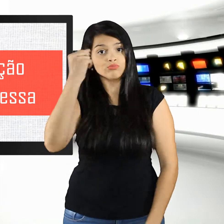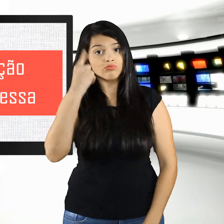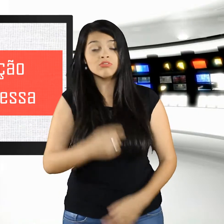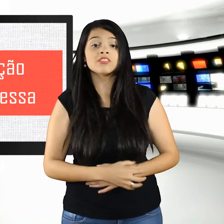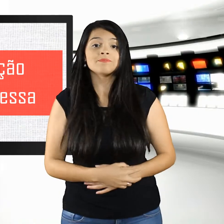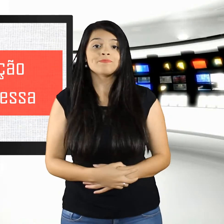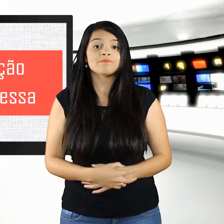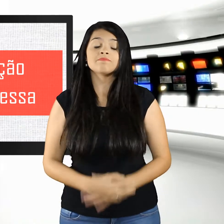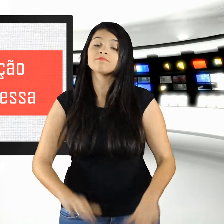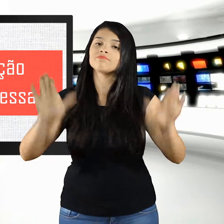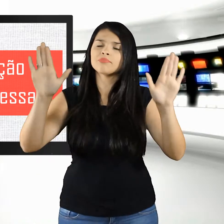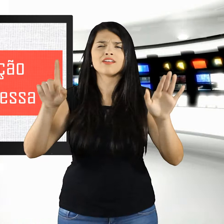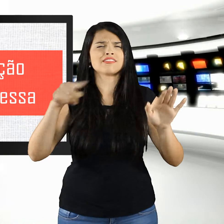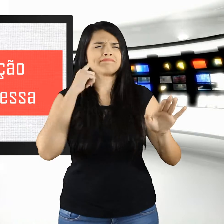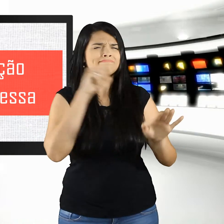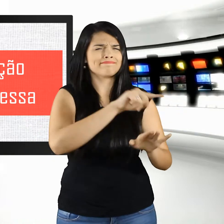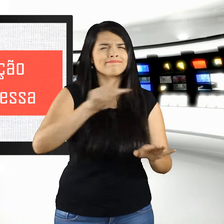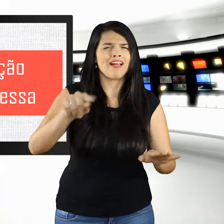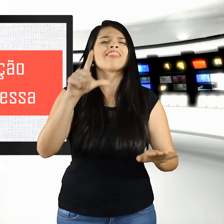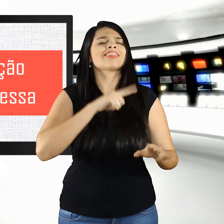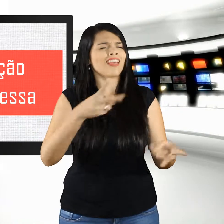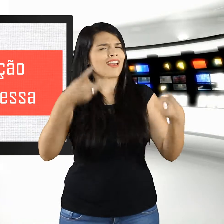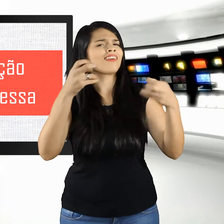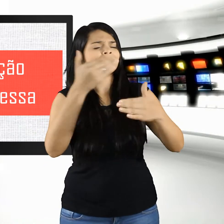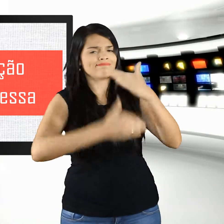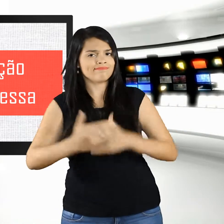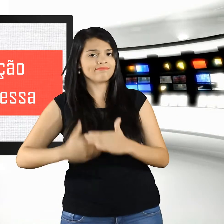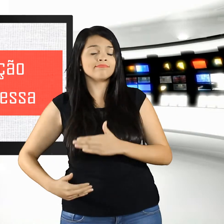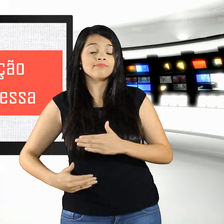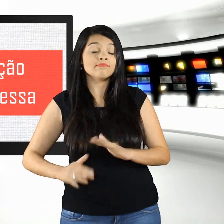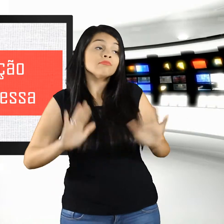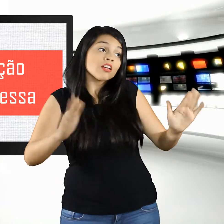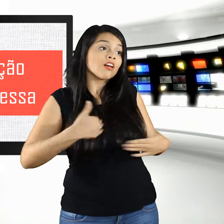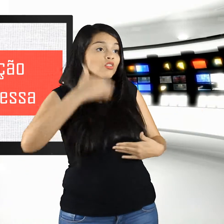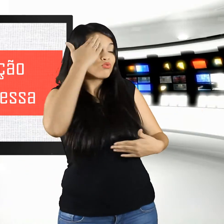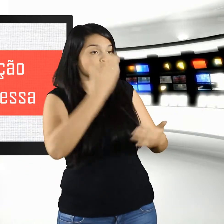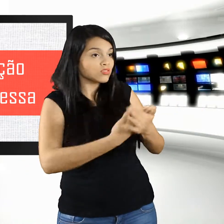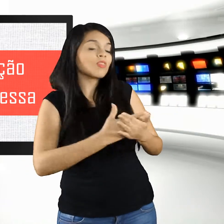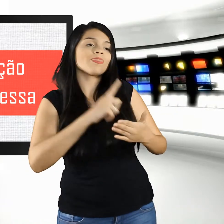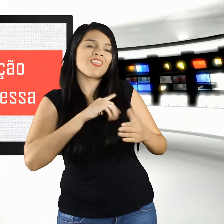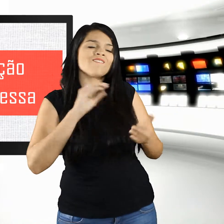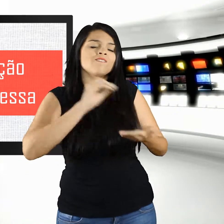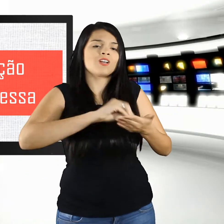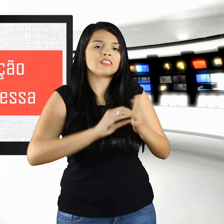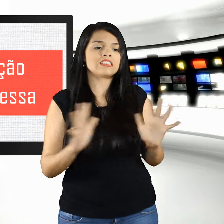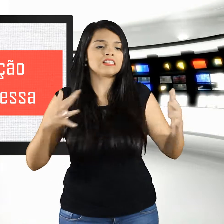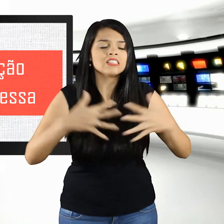Entretanto, ela não se esquiva de apontar retrocessos. Creio que ainda haja uma tensão entre a visão dos surdos, a partir